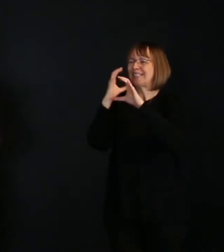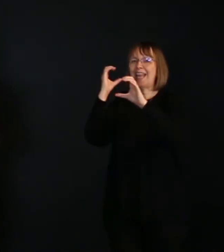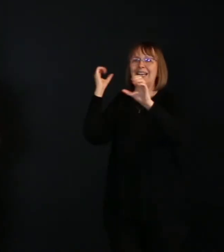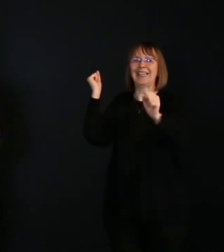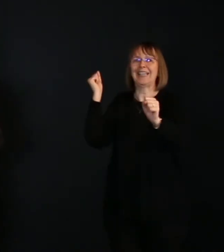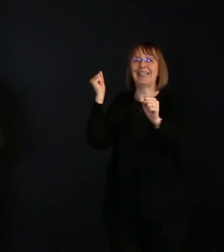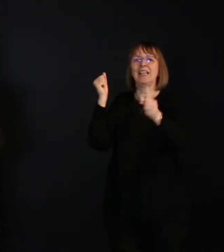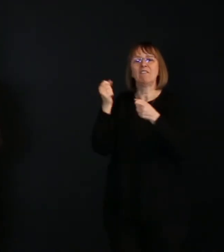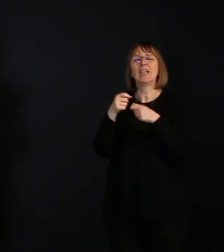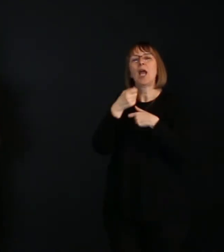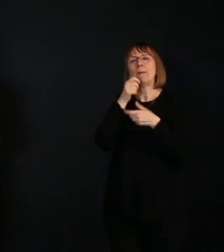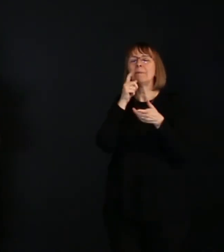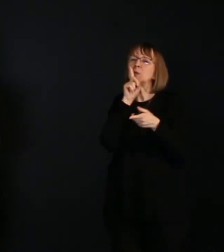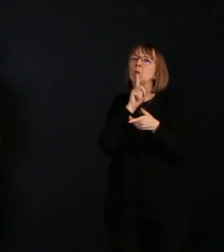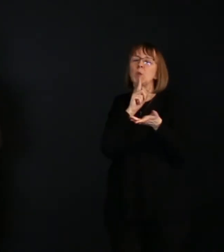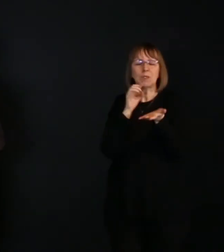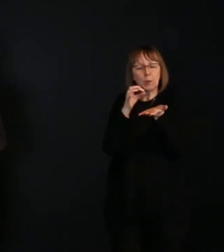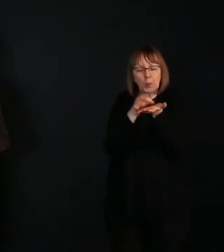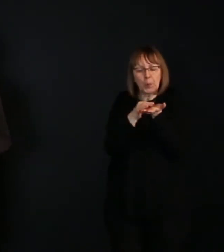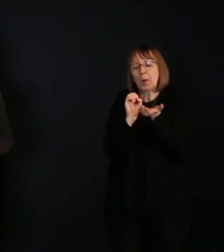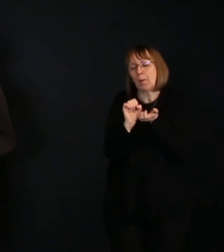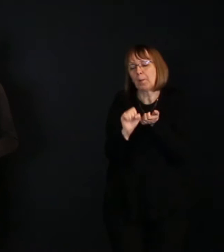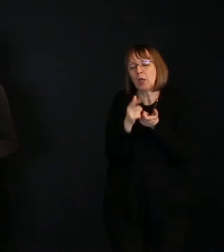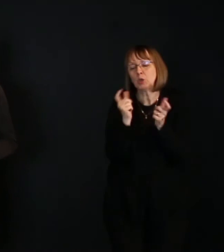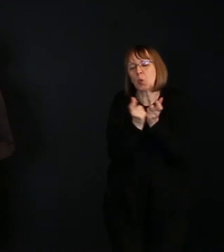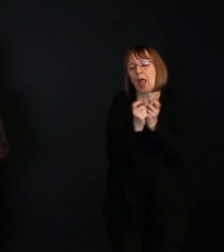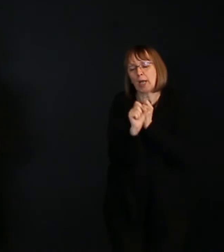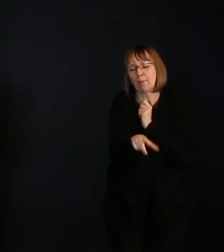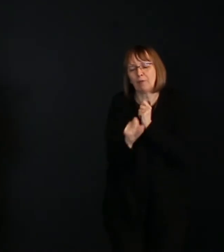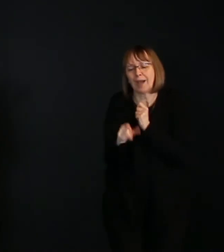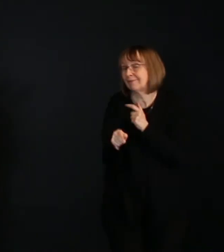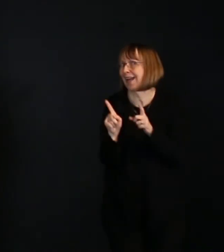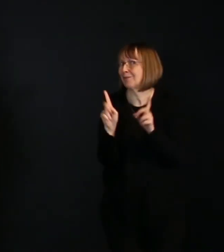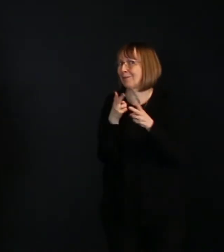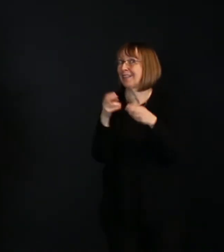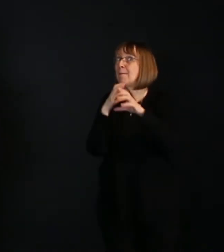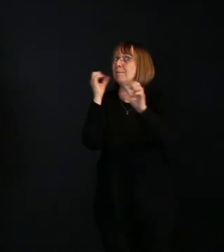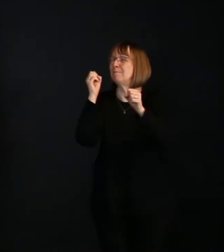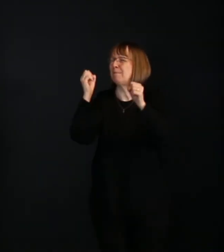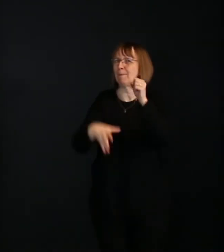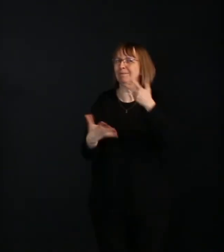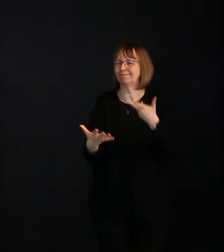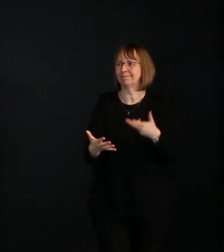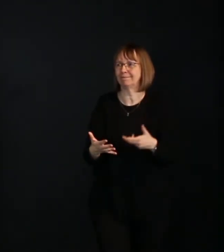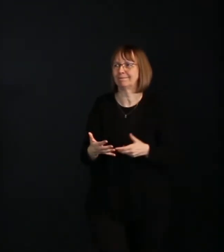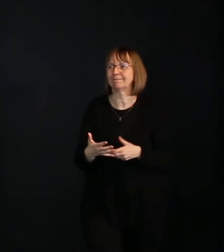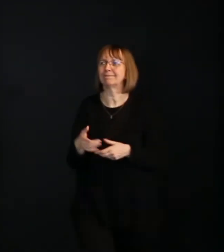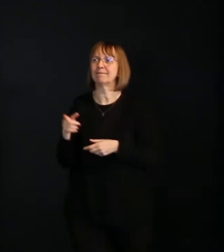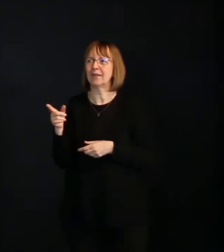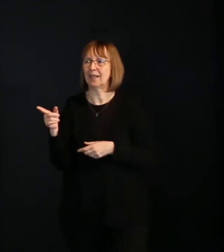Pralinen abwirft, also Bomben. In der Gegenpropaganda hingegen sehen wir